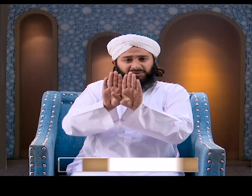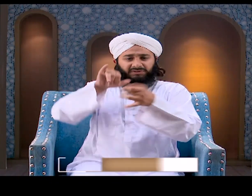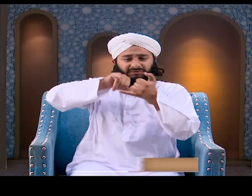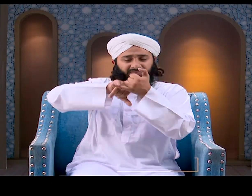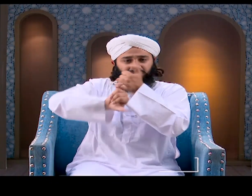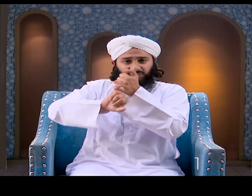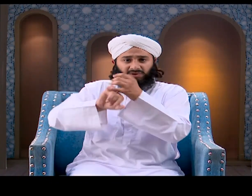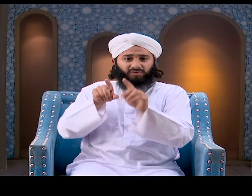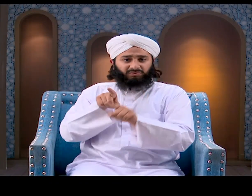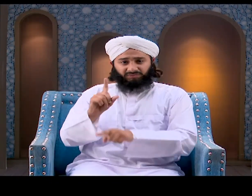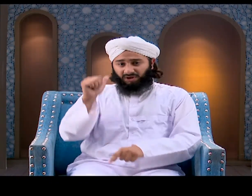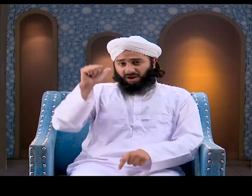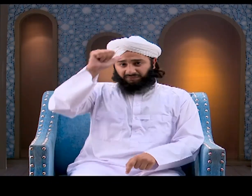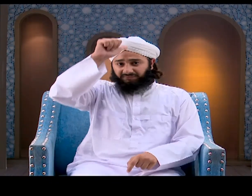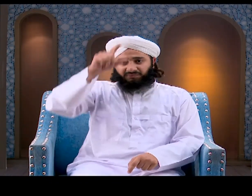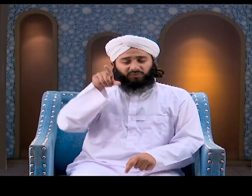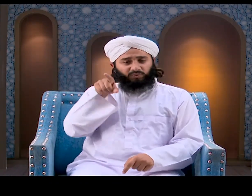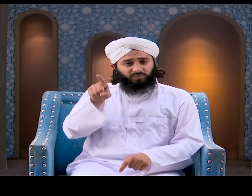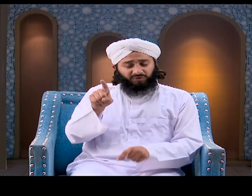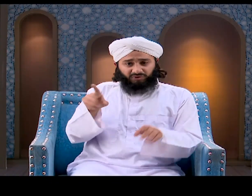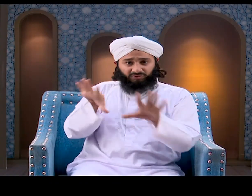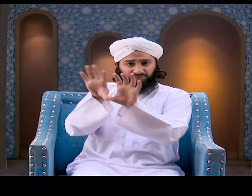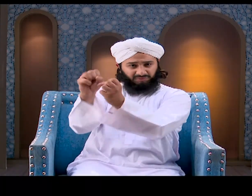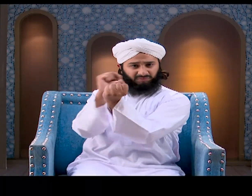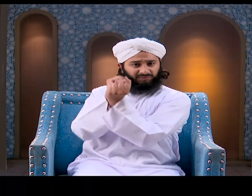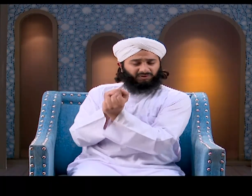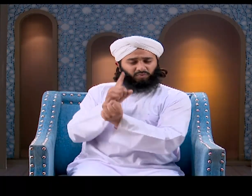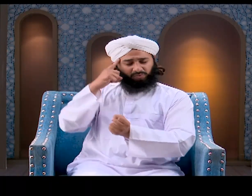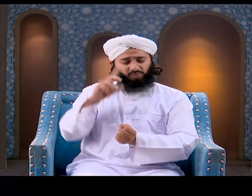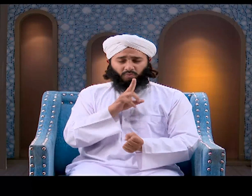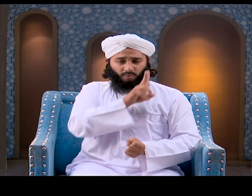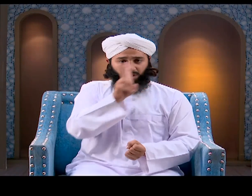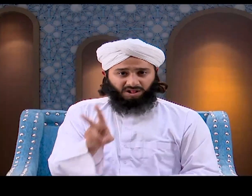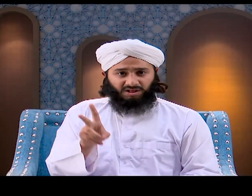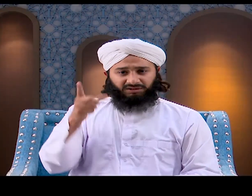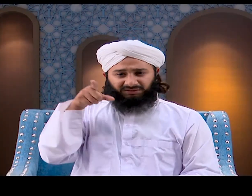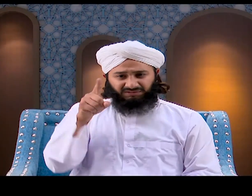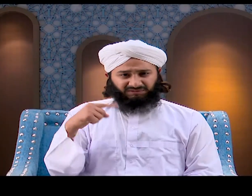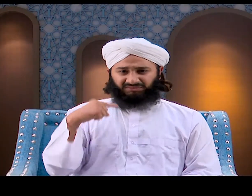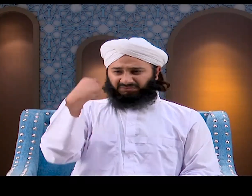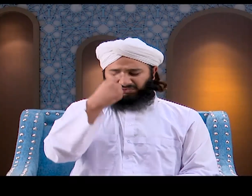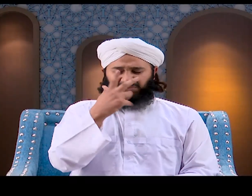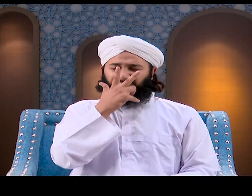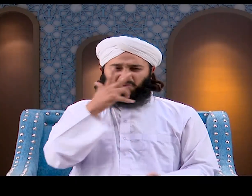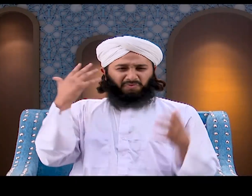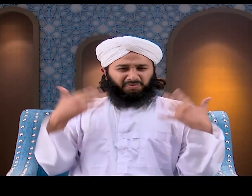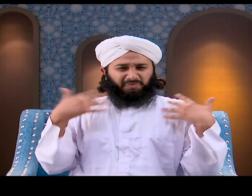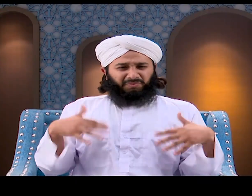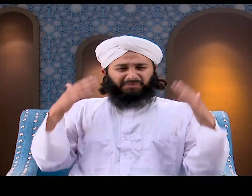میں جہاں کافروں کی روحیں قید ہوتی ہیں وہاں لاتے ہیں اور کہتے ہیں، یہ کیسی سخت بدبو ہے۔ پھر اسے